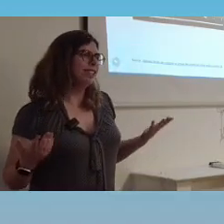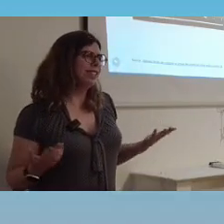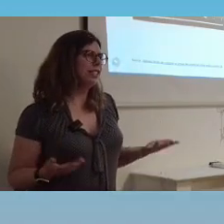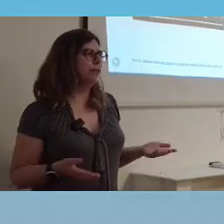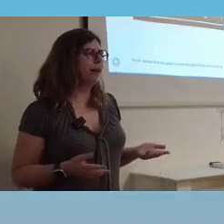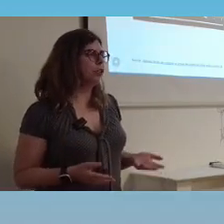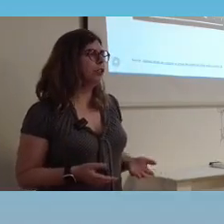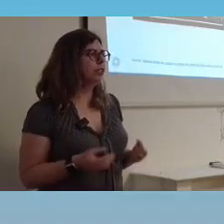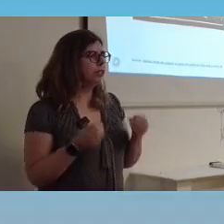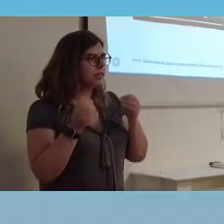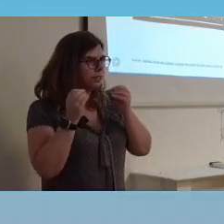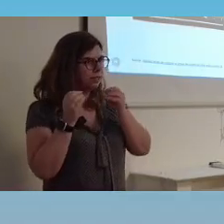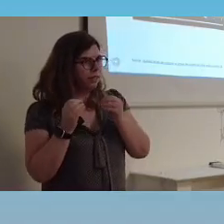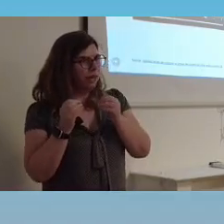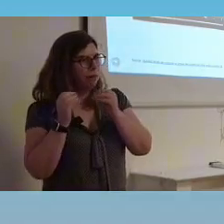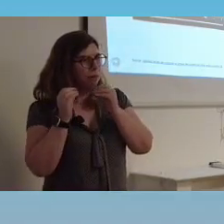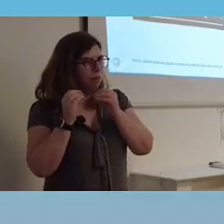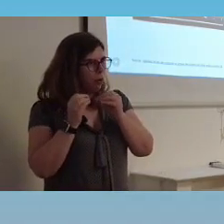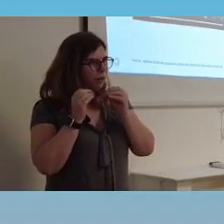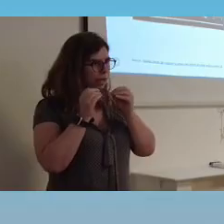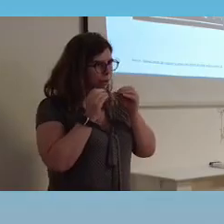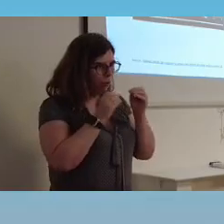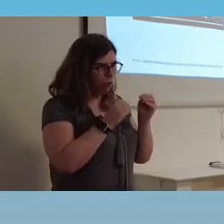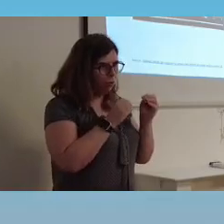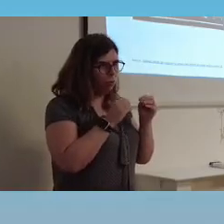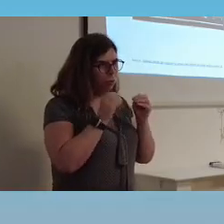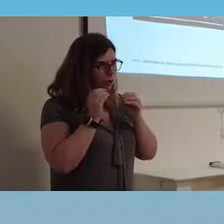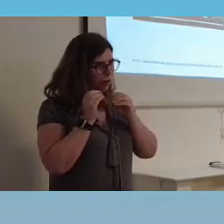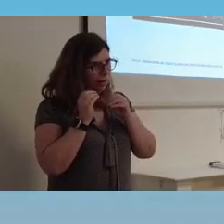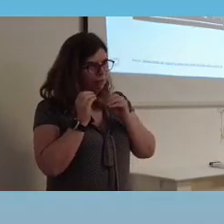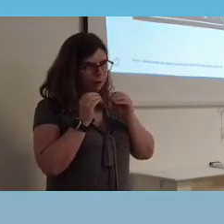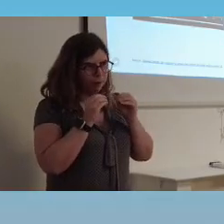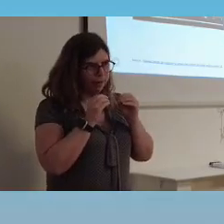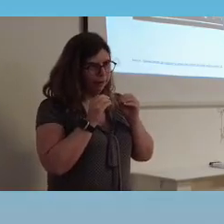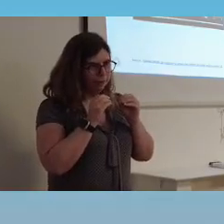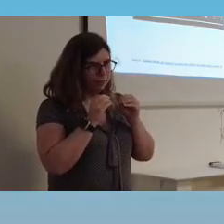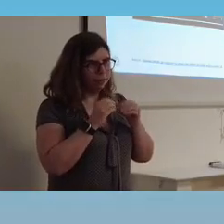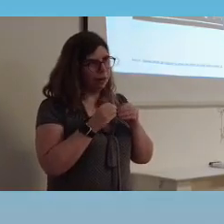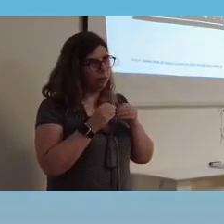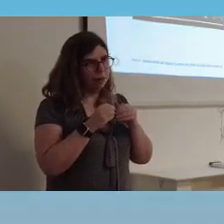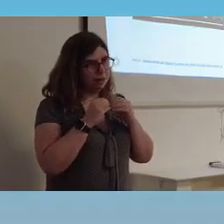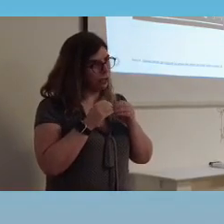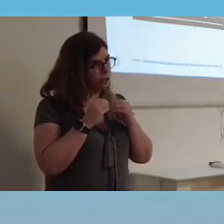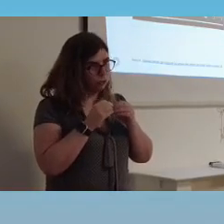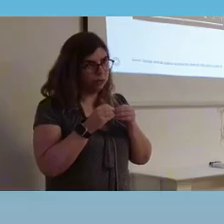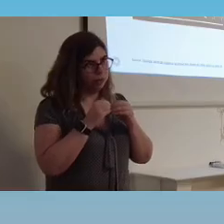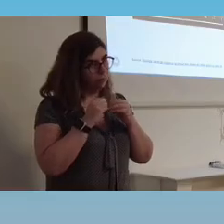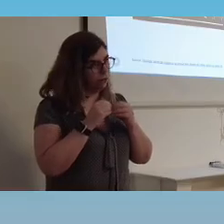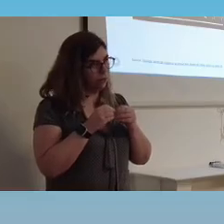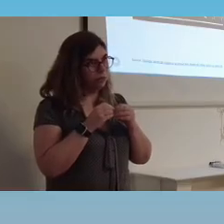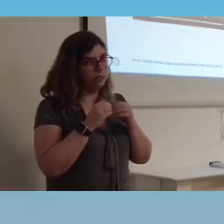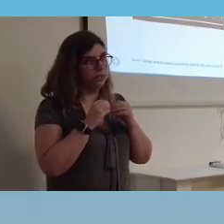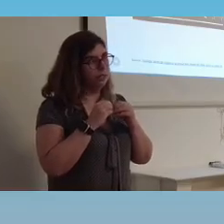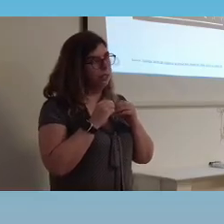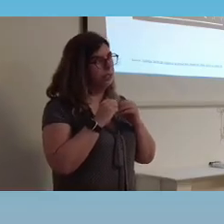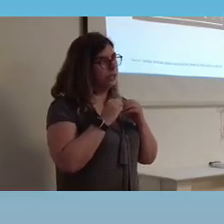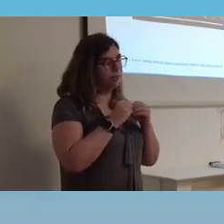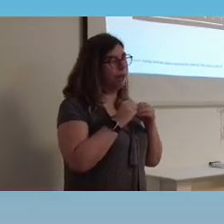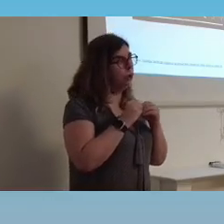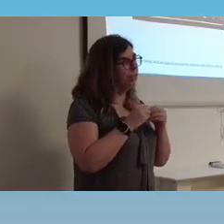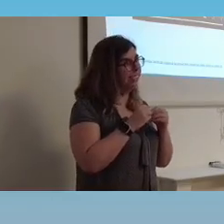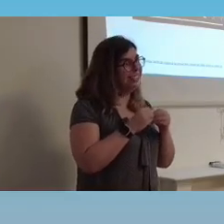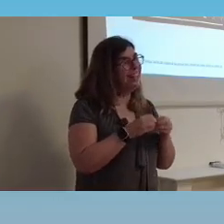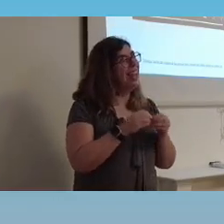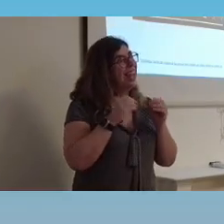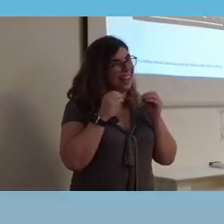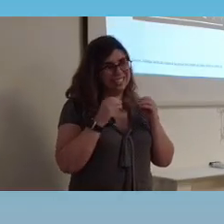la langue des signes, ce n'est pas juste signer mot à mot ou la fin de bail. C'est vraiment les personnes sourdes et malentendantes qui